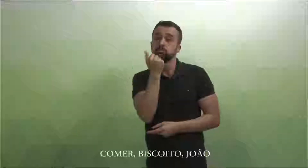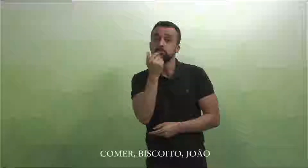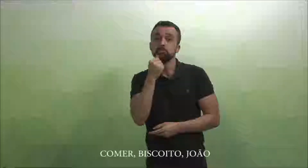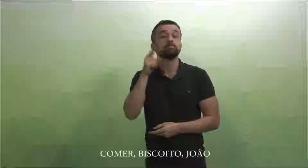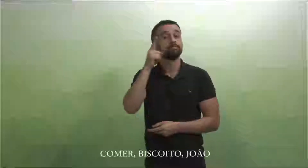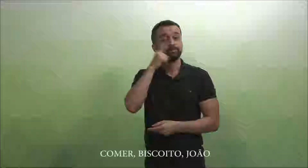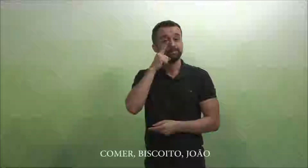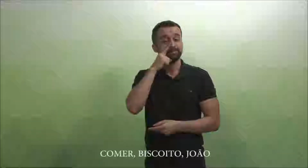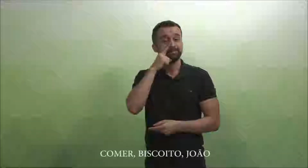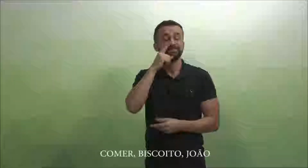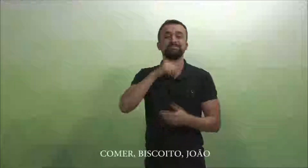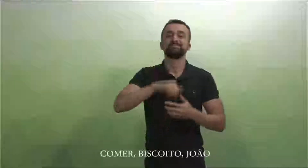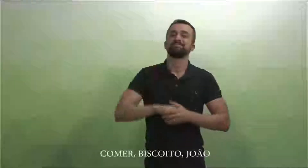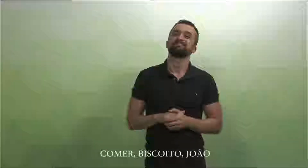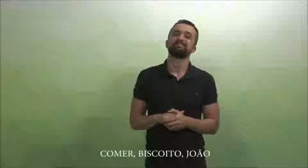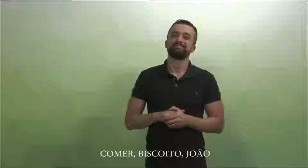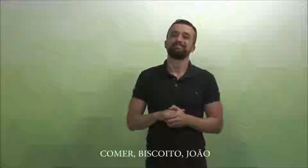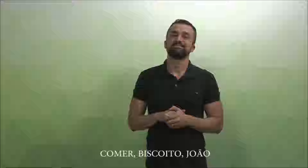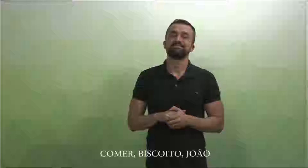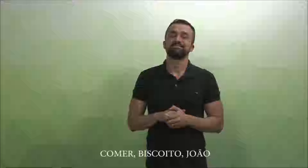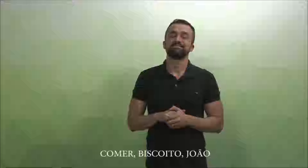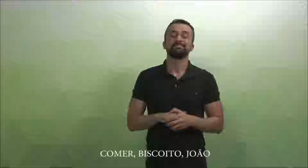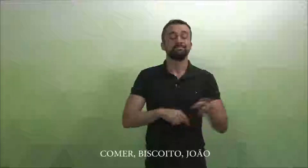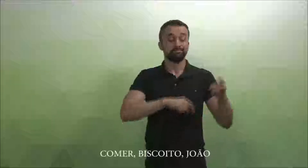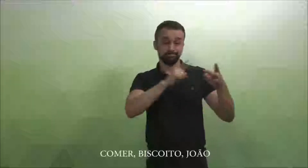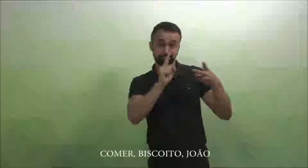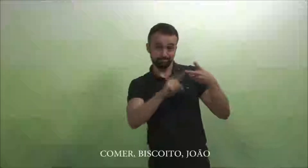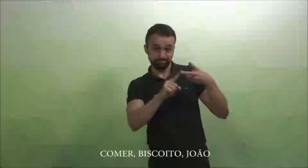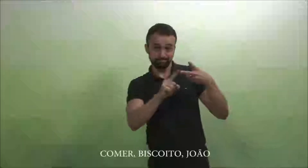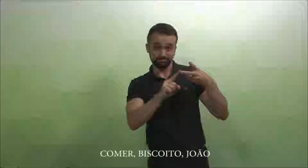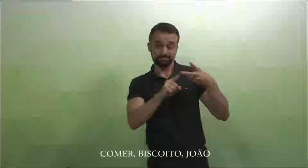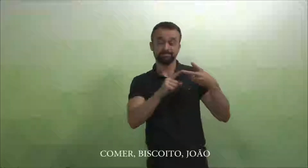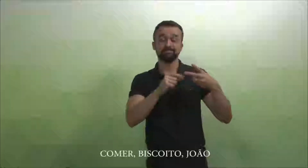1. João comer biscoito.